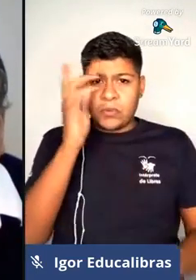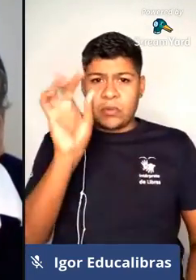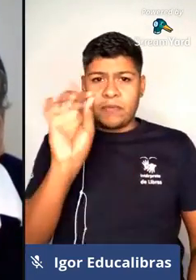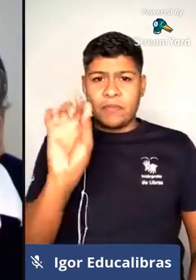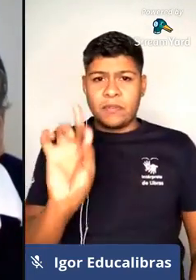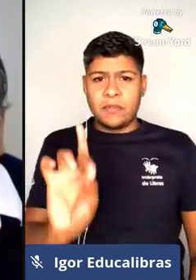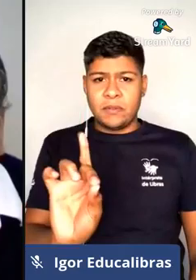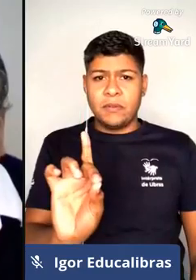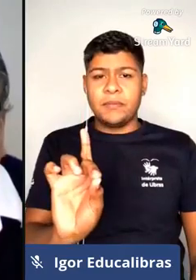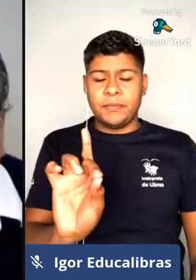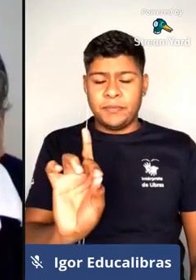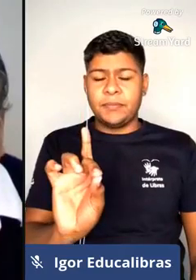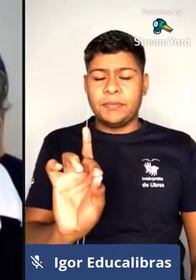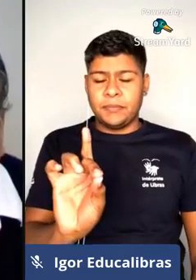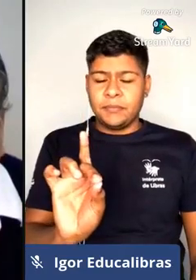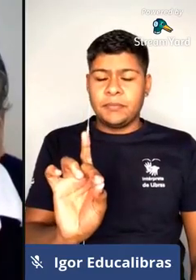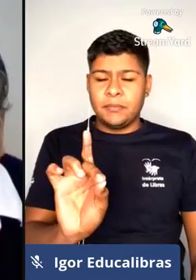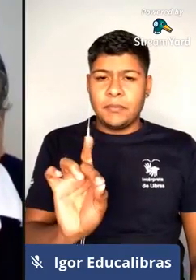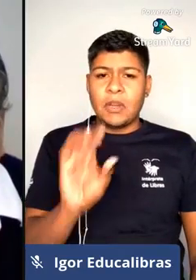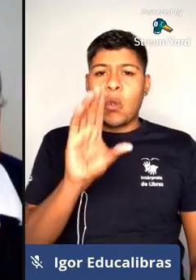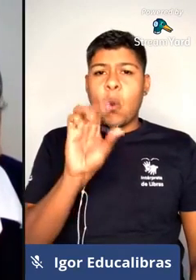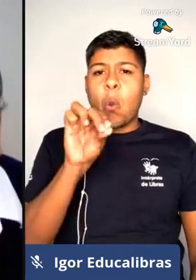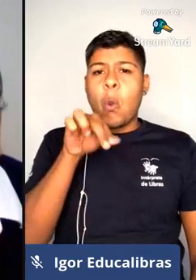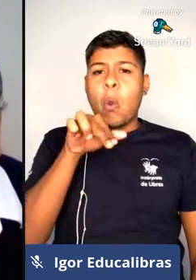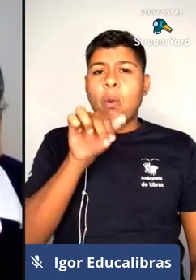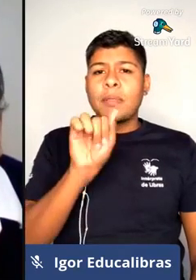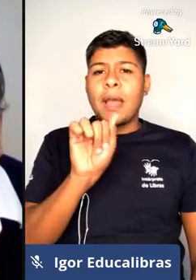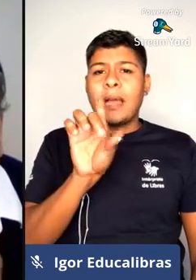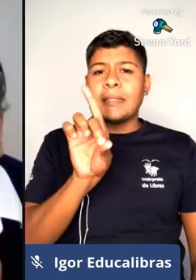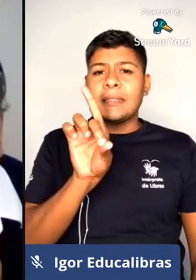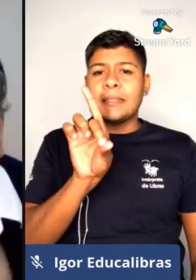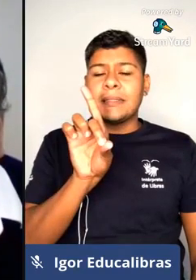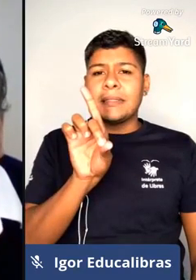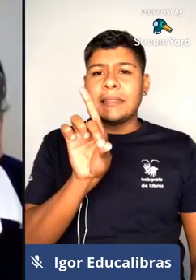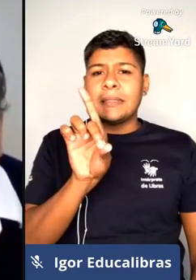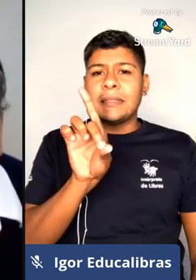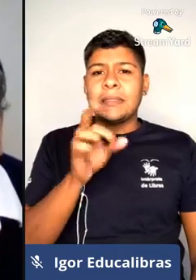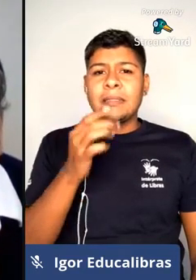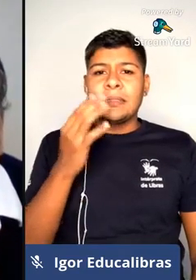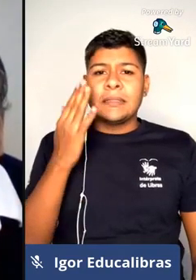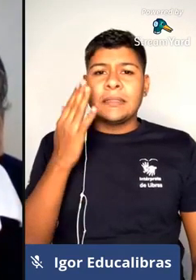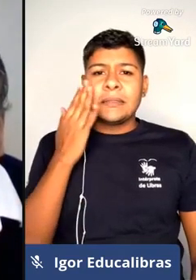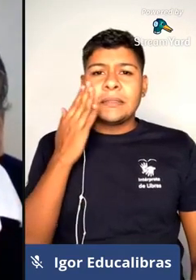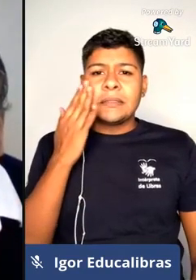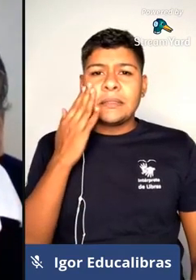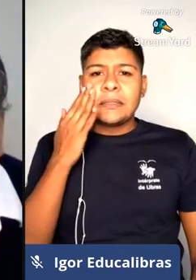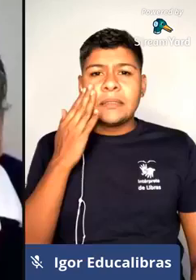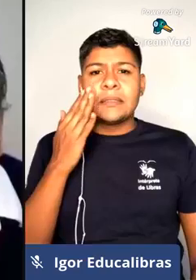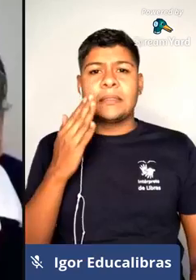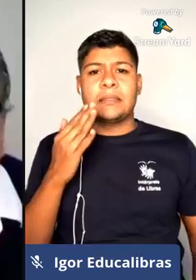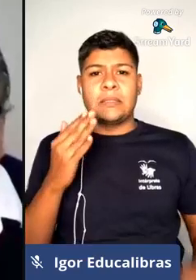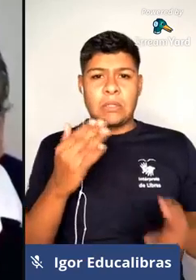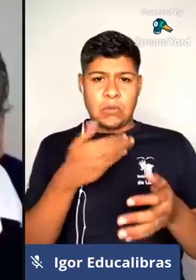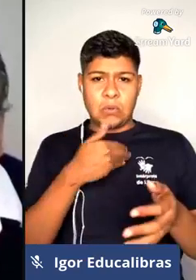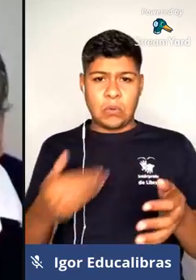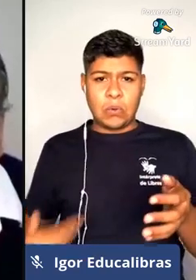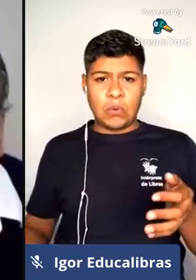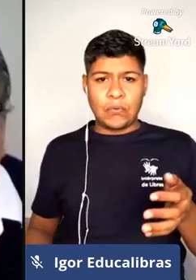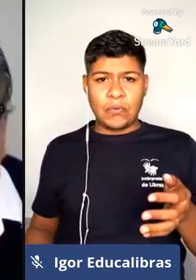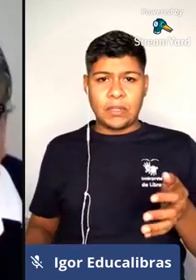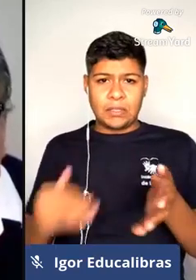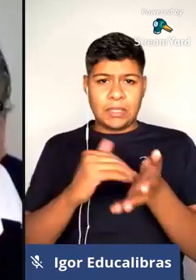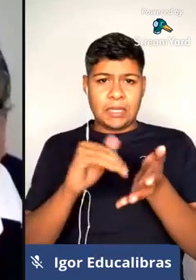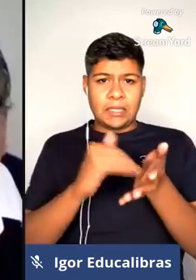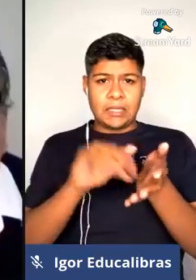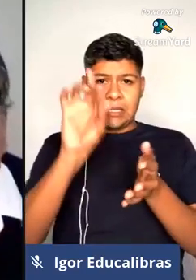deficiência na CONAD, né, e no social do governo, onde estava em Secretaria